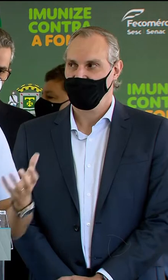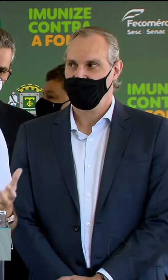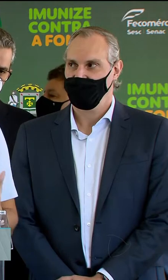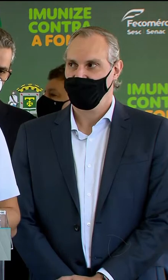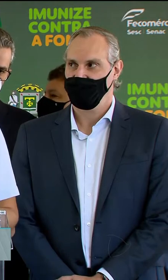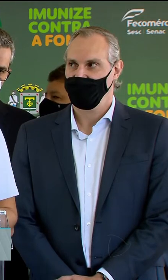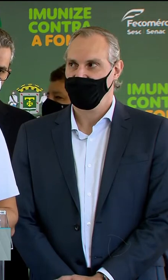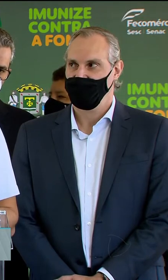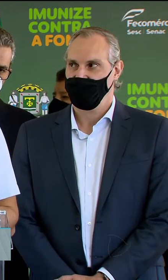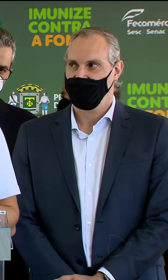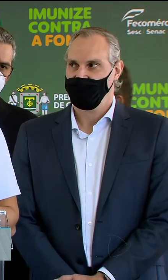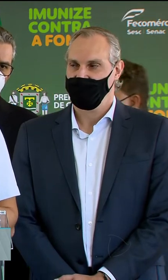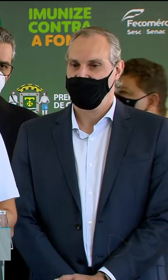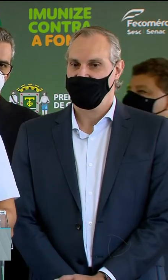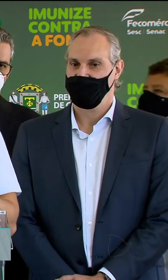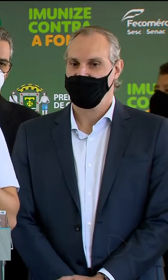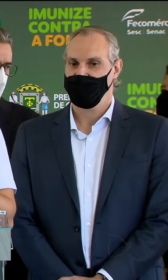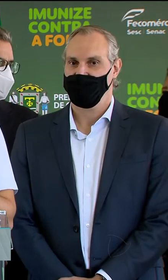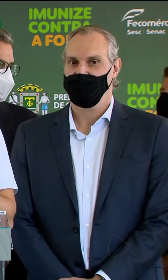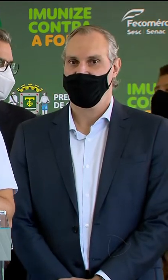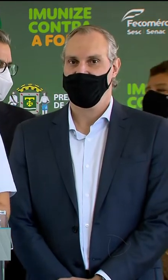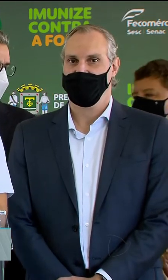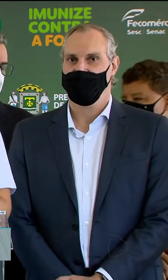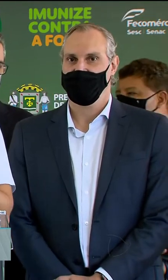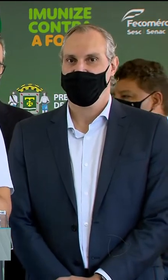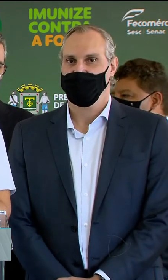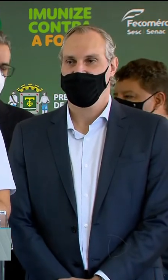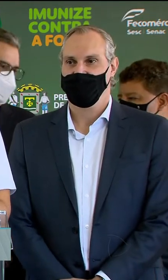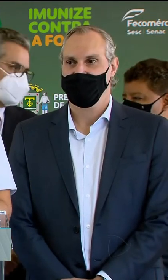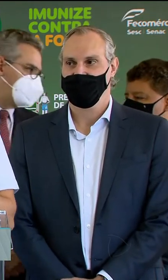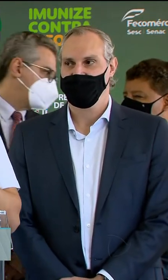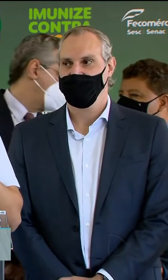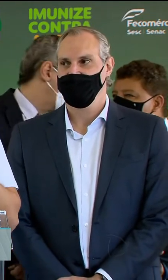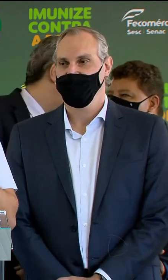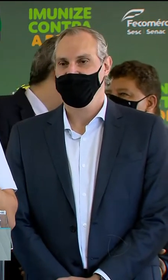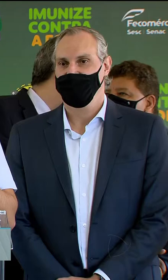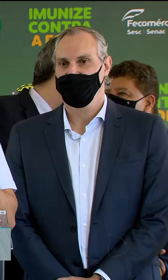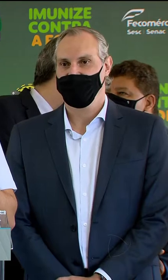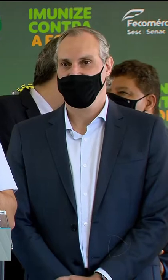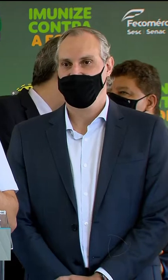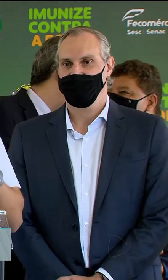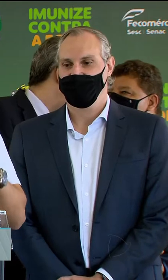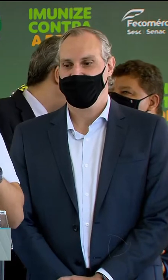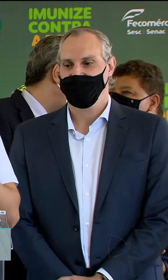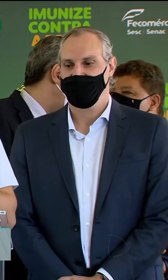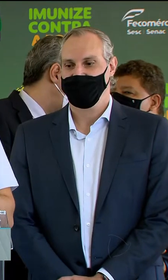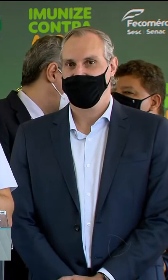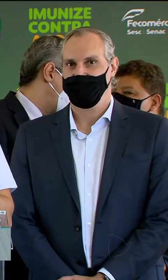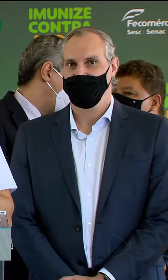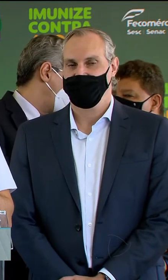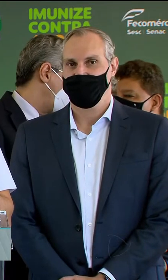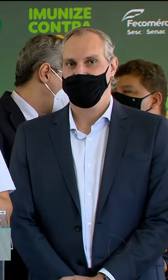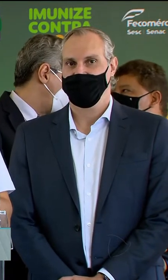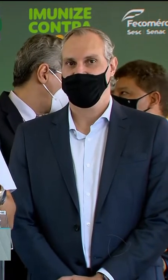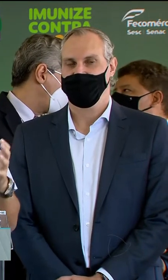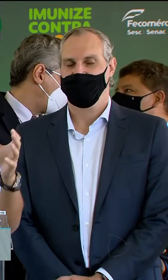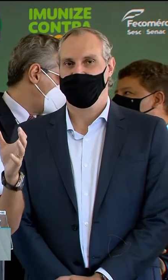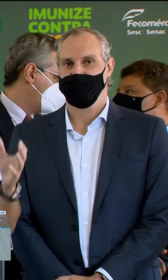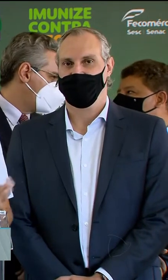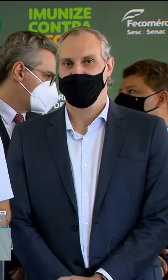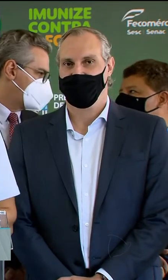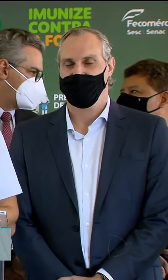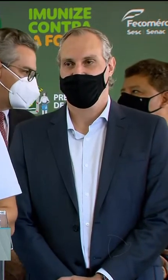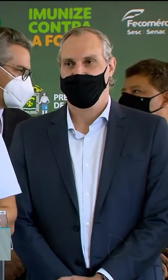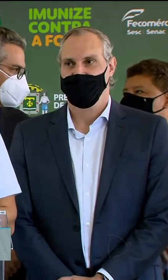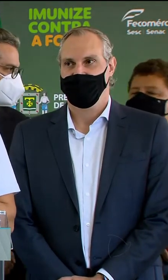nós estimularmos a todos a se solidarizar, a fazer essa doação, para que todos aqueles que, porventura,